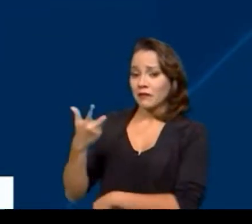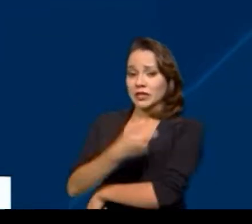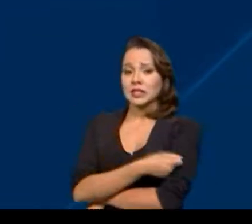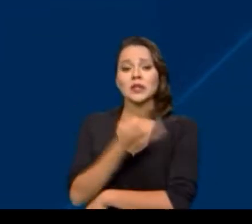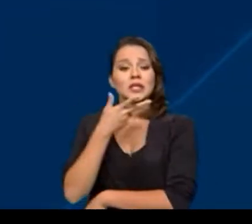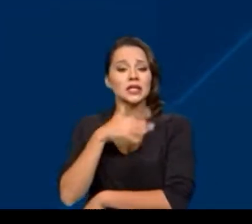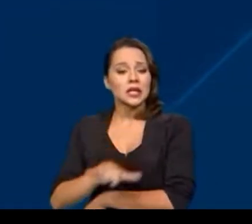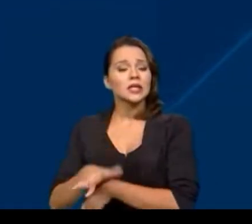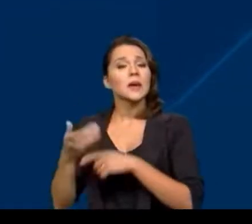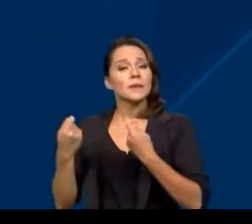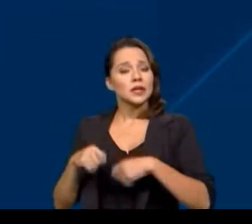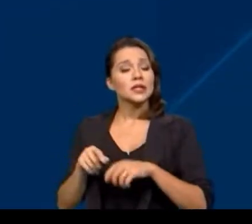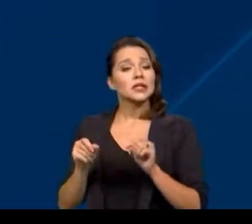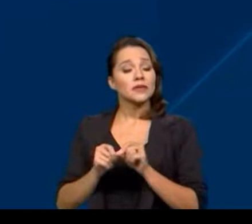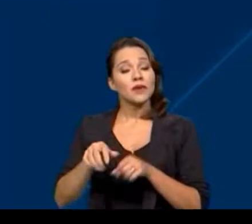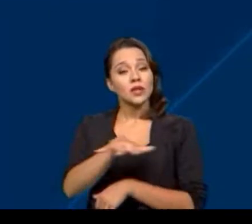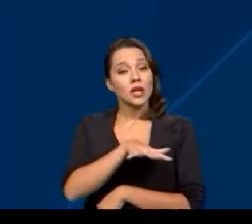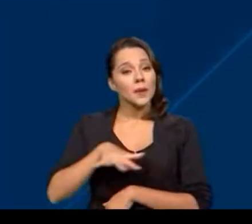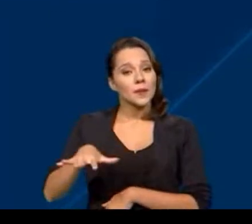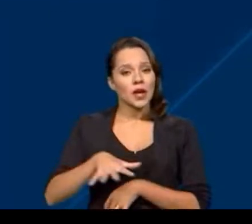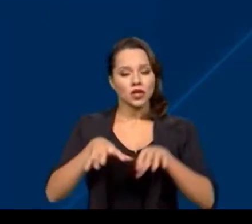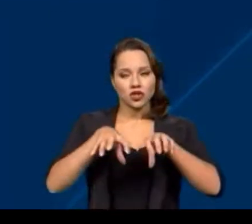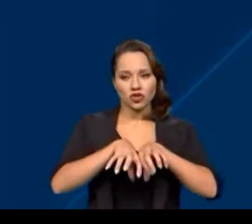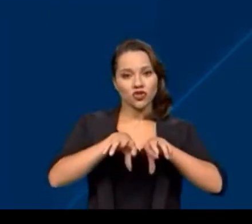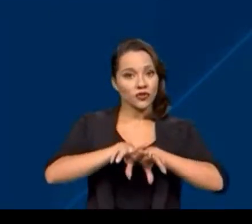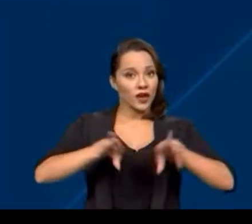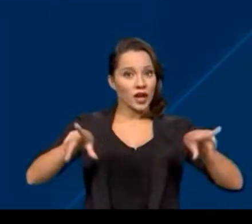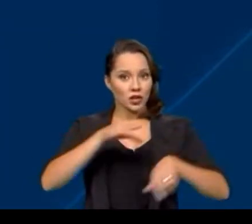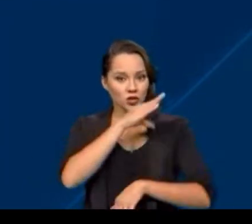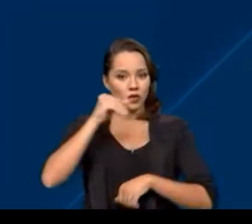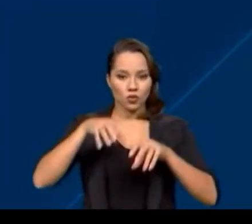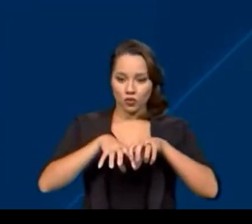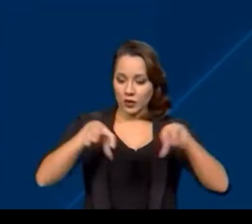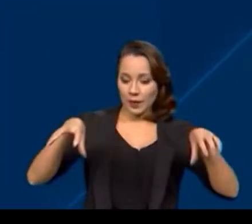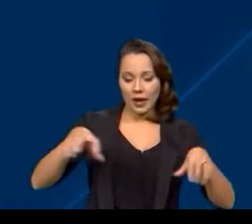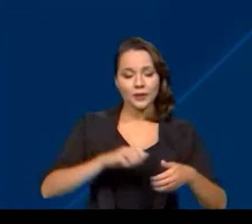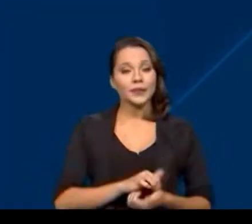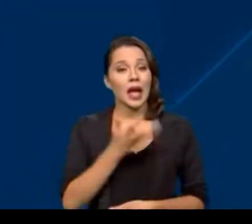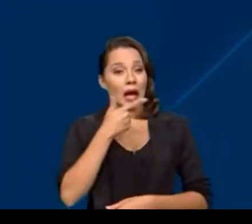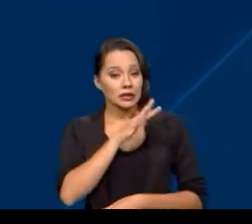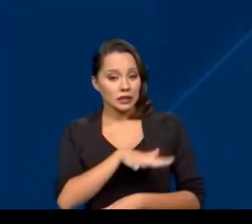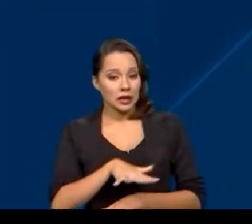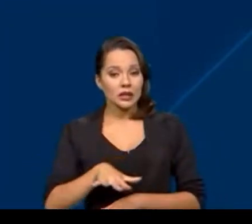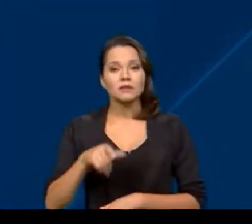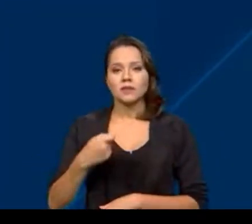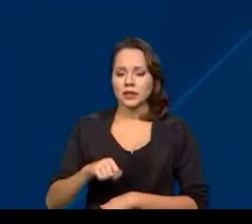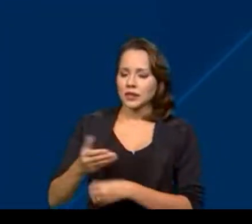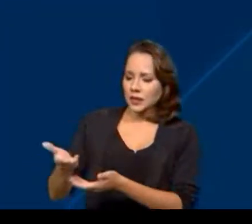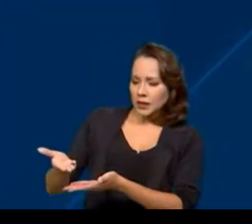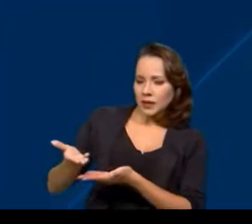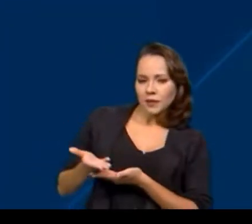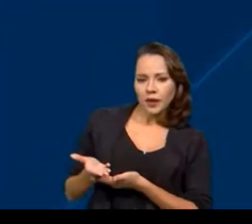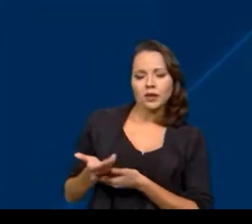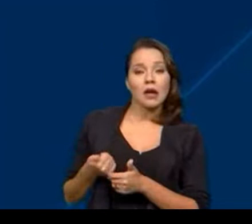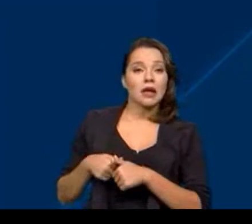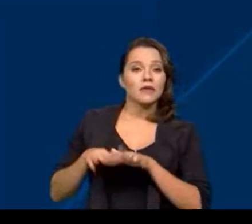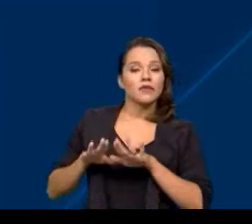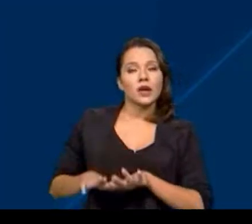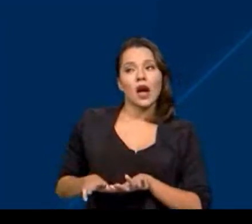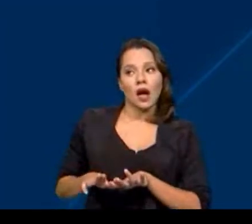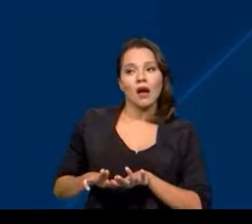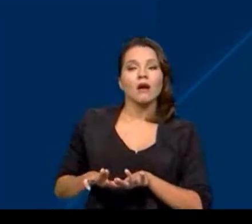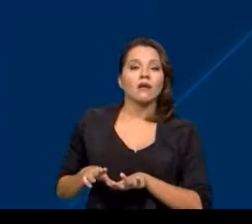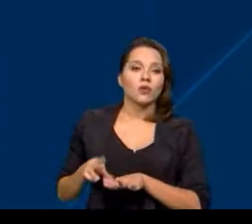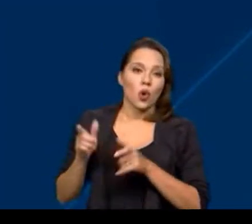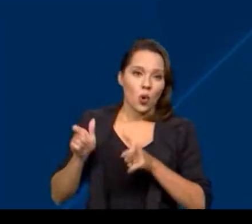das Crianças poderá ser realizada em ambientes separados dos adultos as crianças devem ser acolhidas e permaneceram no local